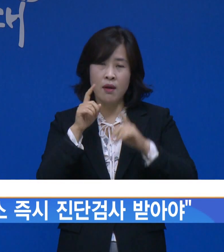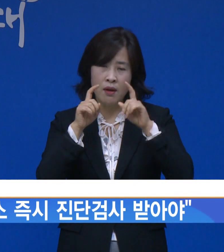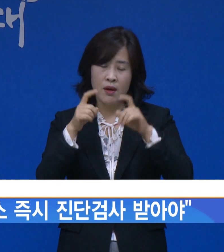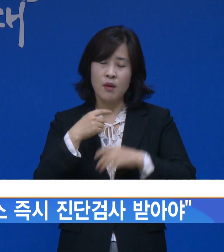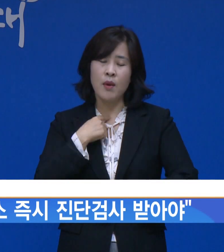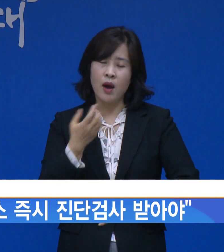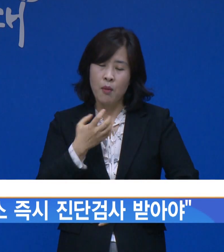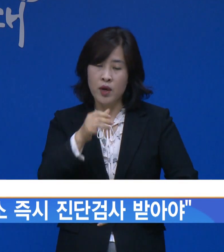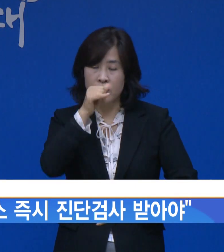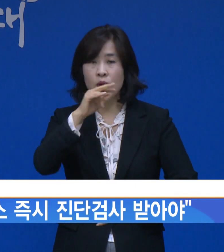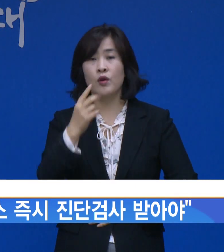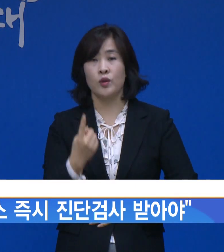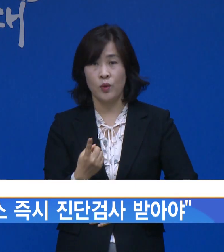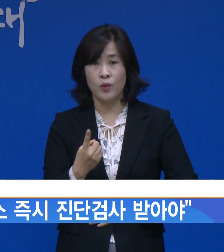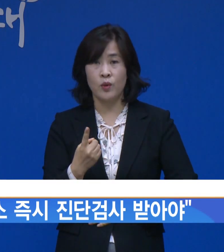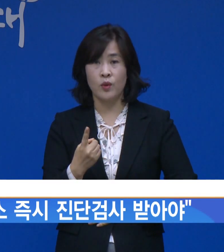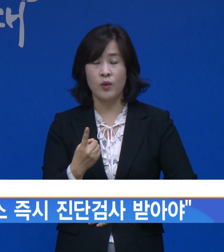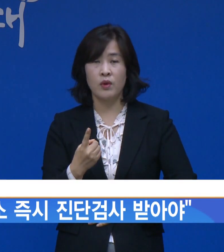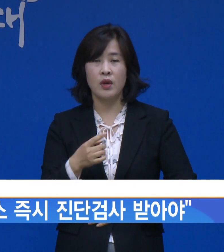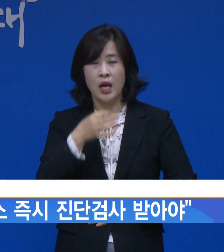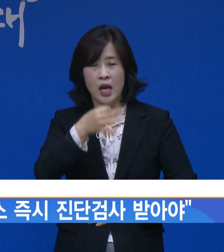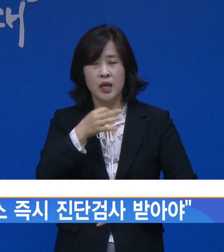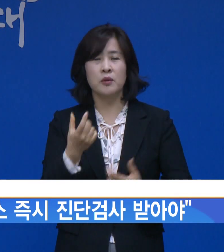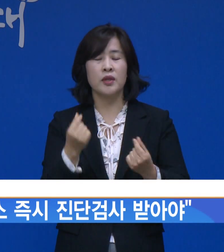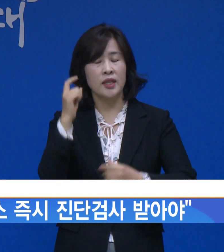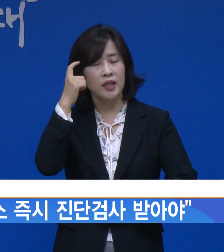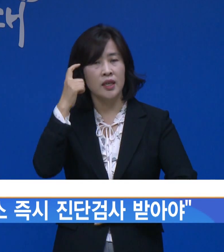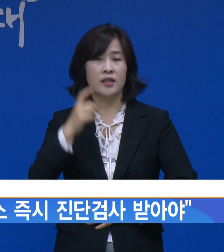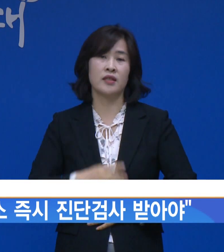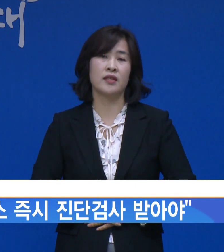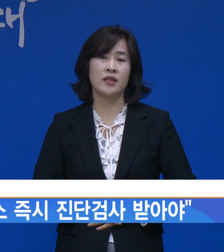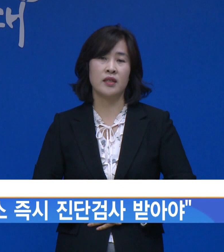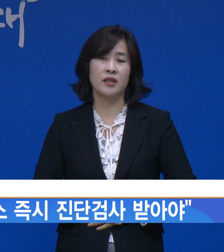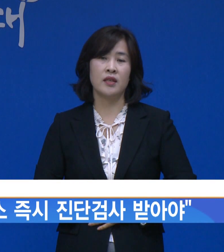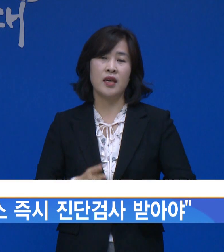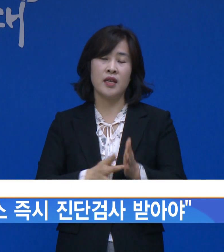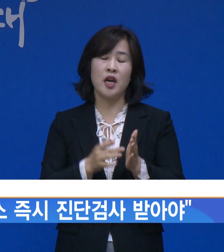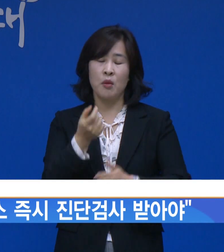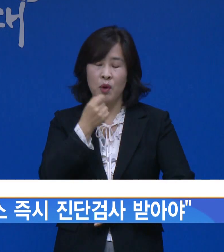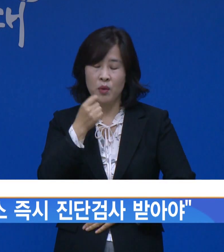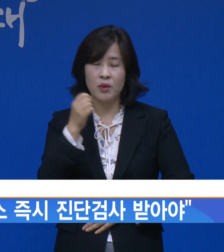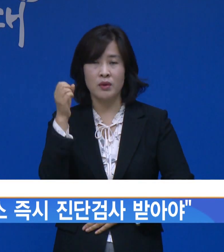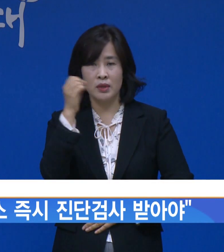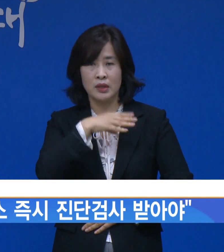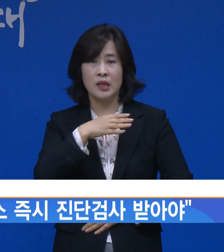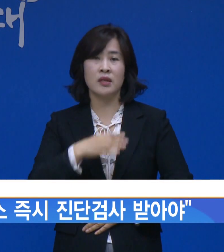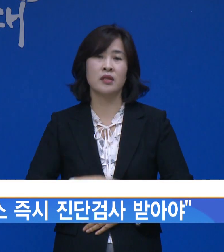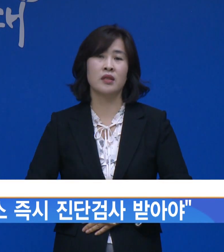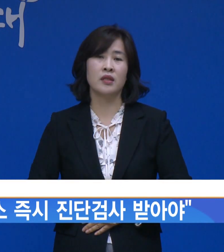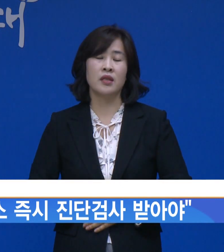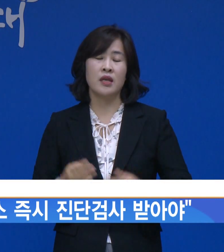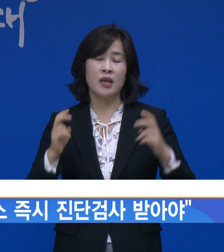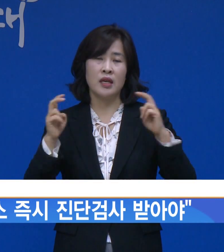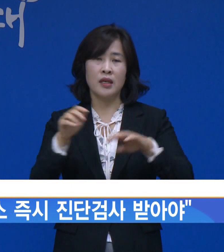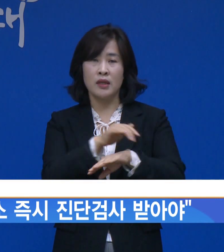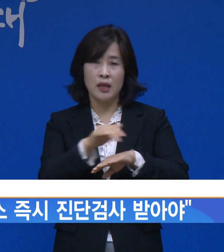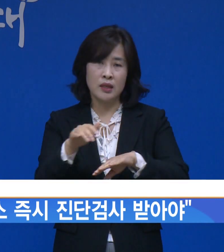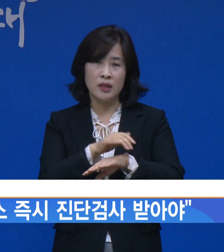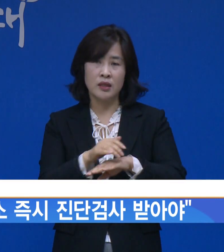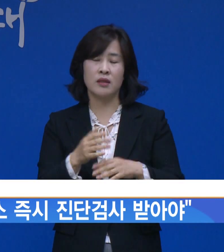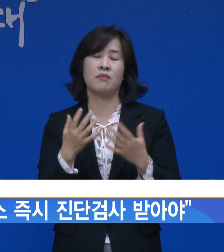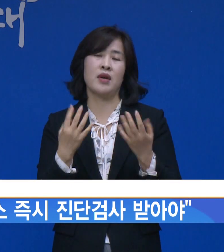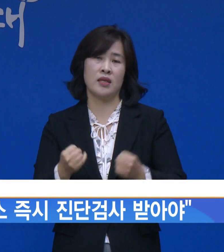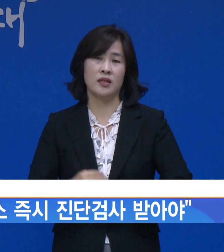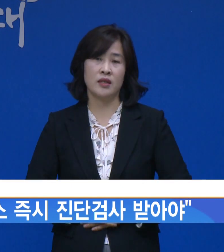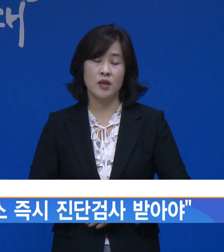증상이 있음에도 불구하고 감기라고 생각하고 해열제, 감기약 등을 복용하면서 계속 출근하는